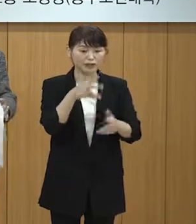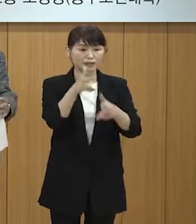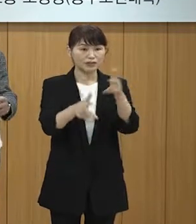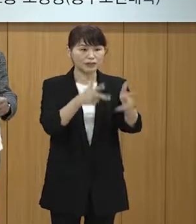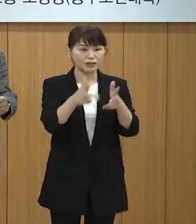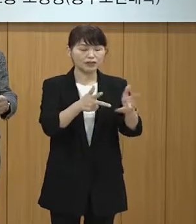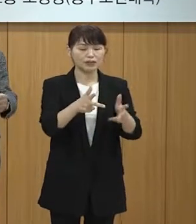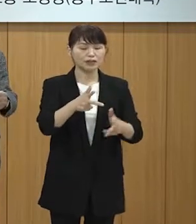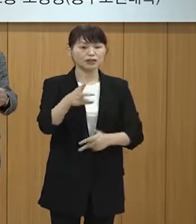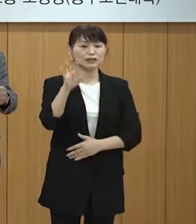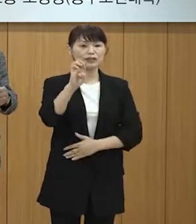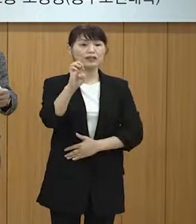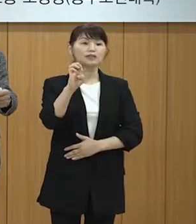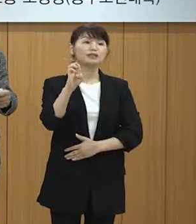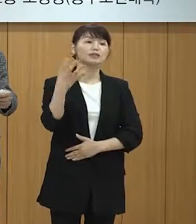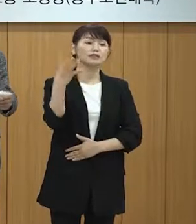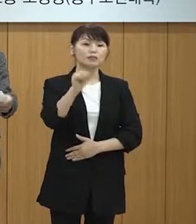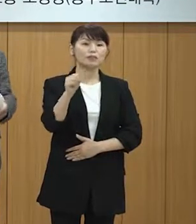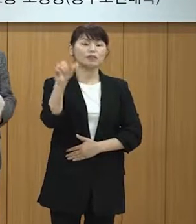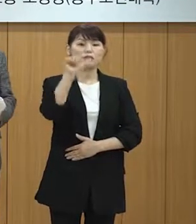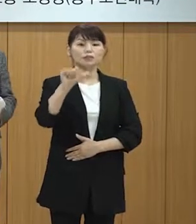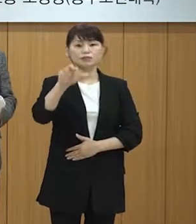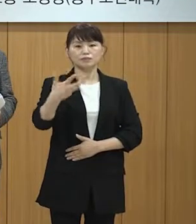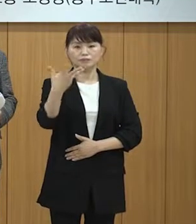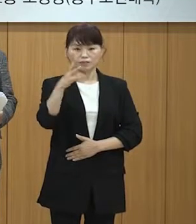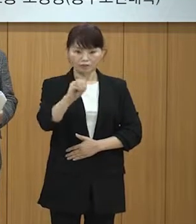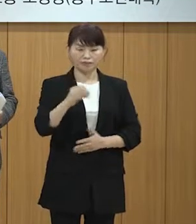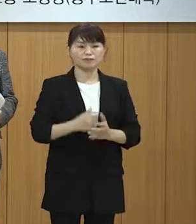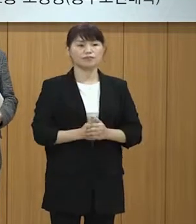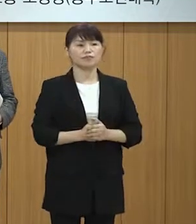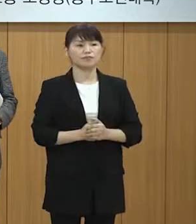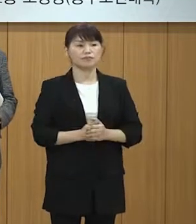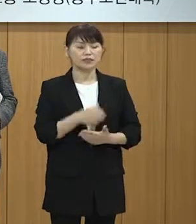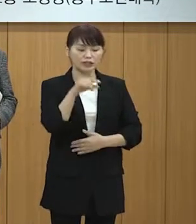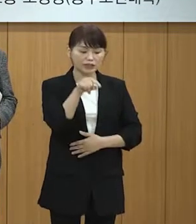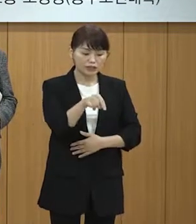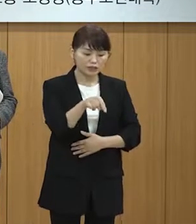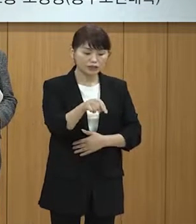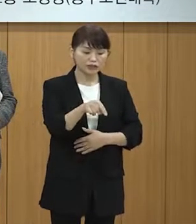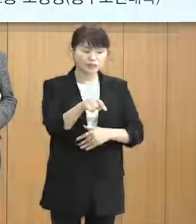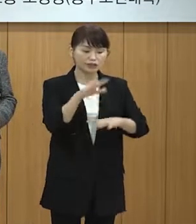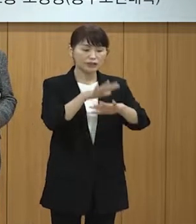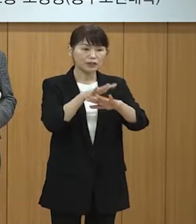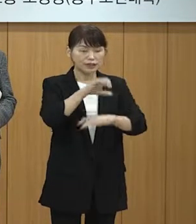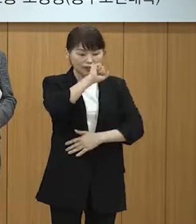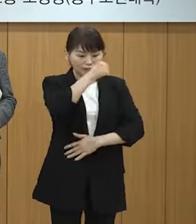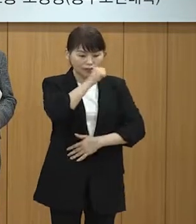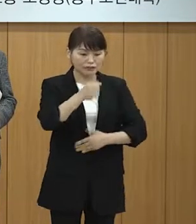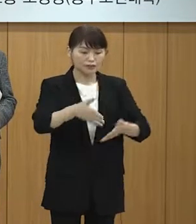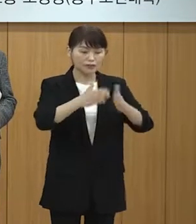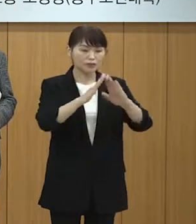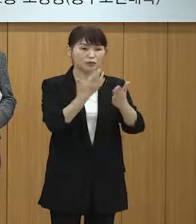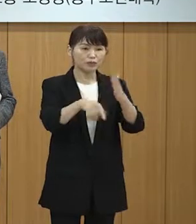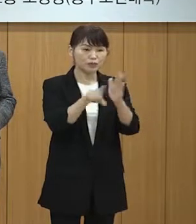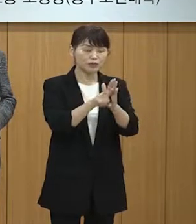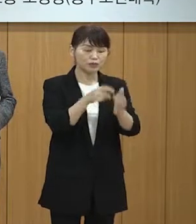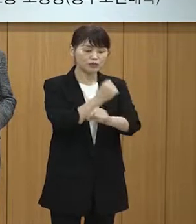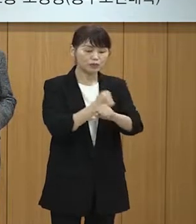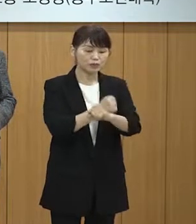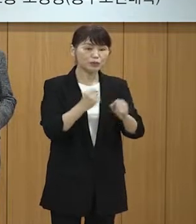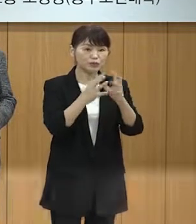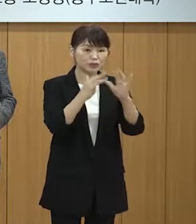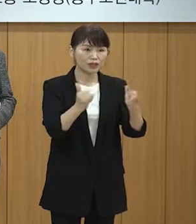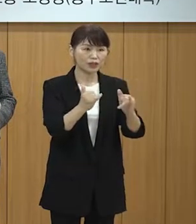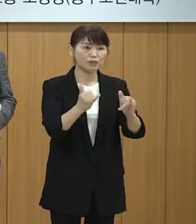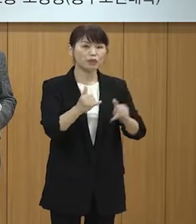40억 5,800만 원, 거점단지 관리센터 건립 용역비 1억 5천만 원 등 8개